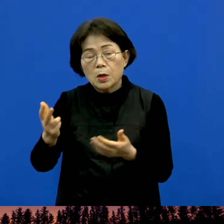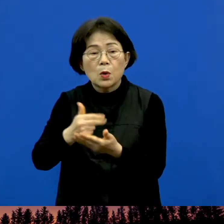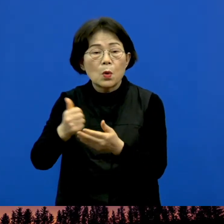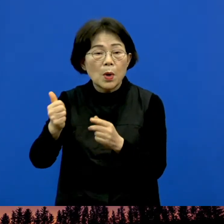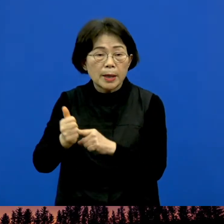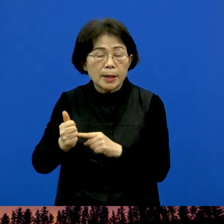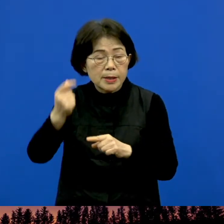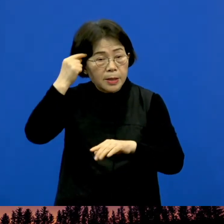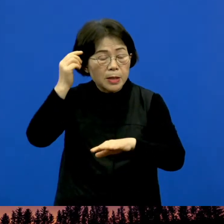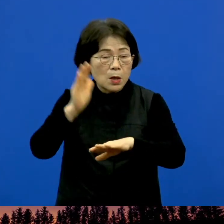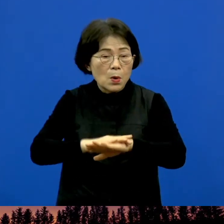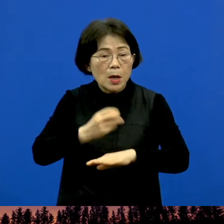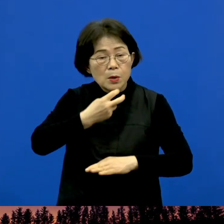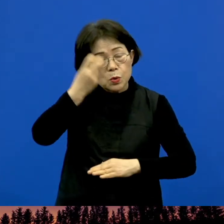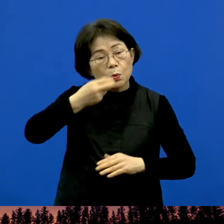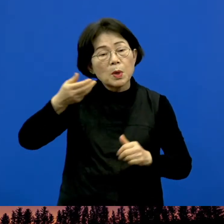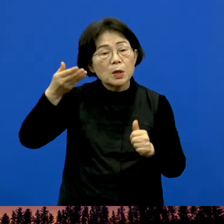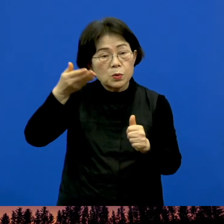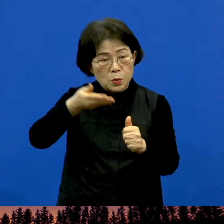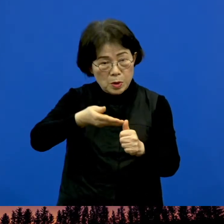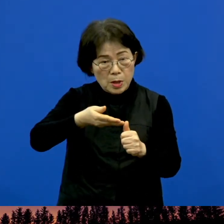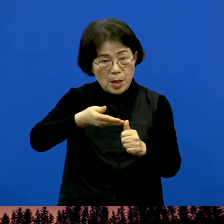여호와께서 지혜와 총명을 주셨다.